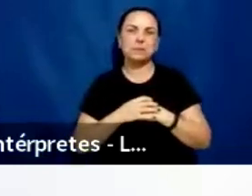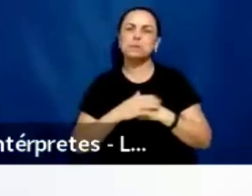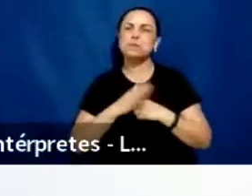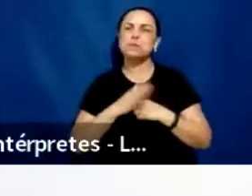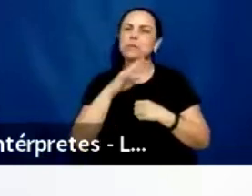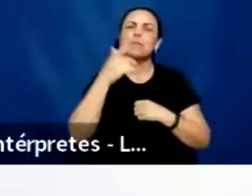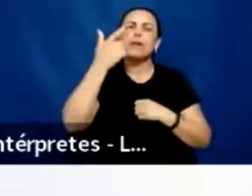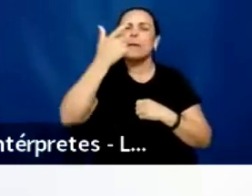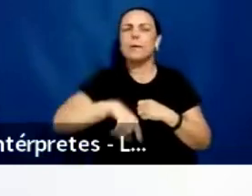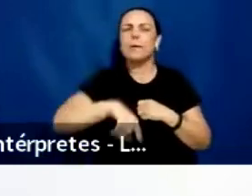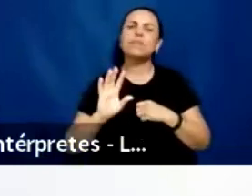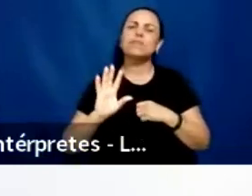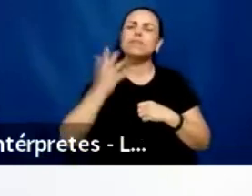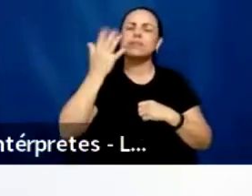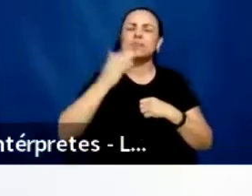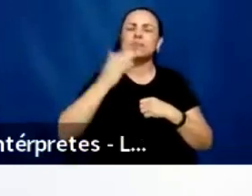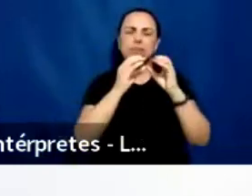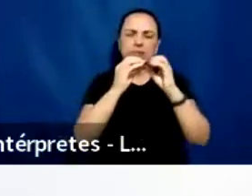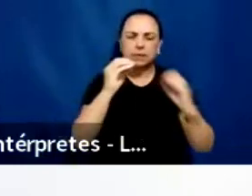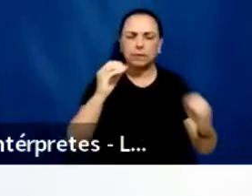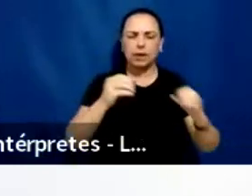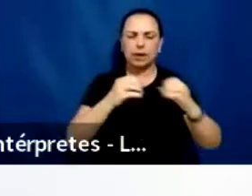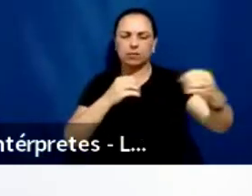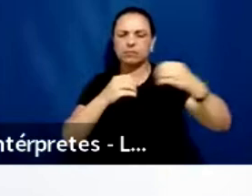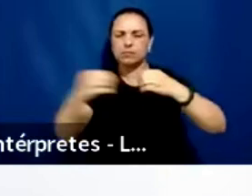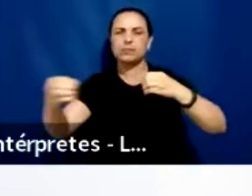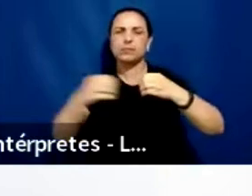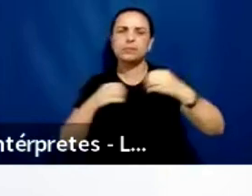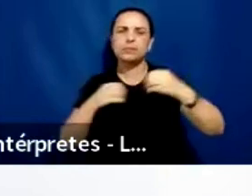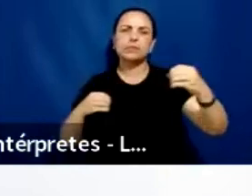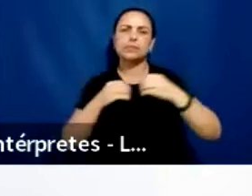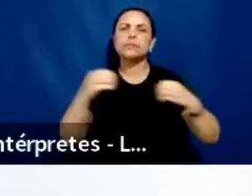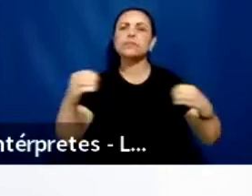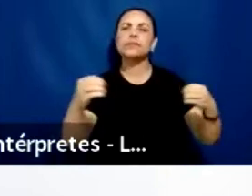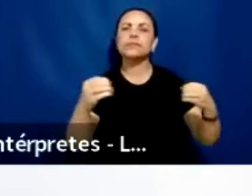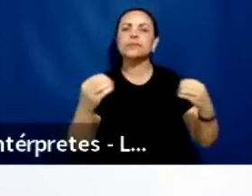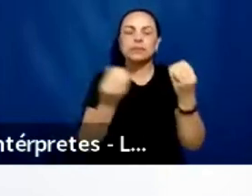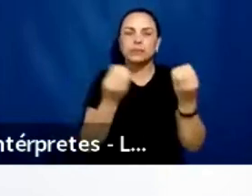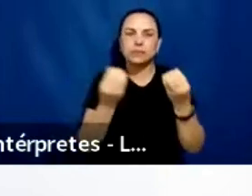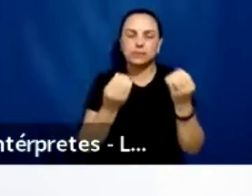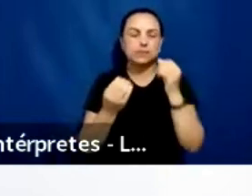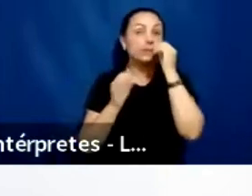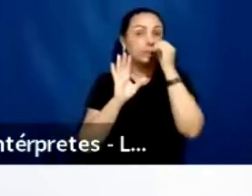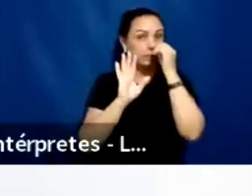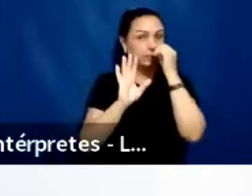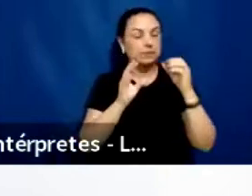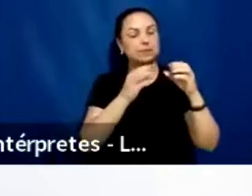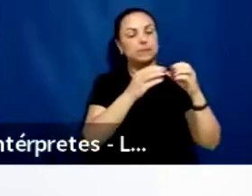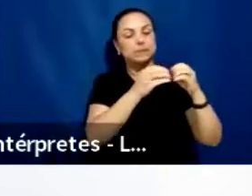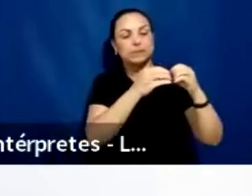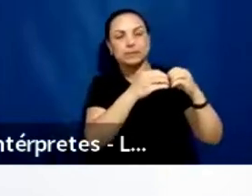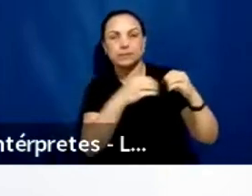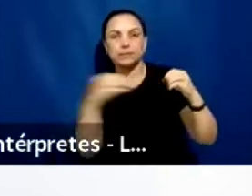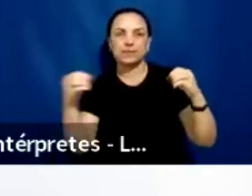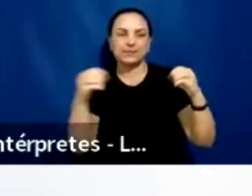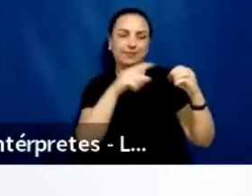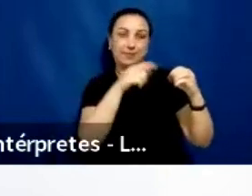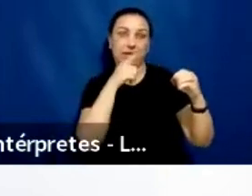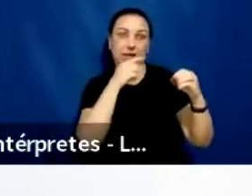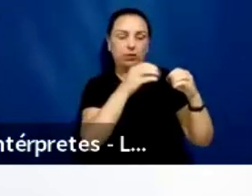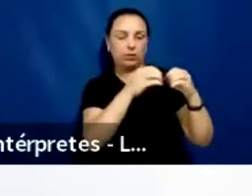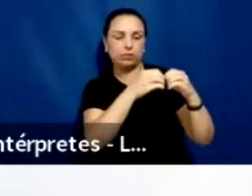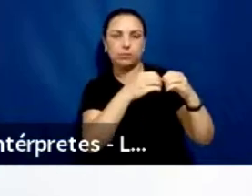hidrólise. O que que acontece? Esses íons, os minerais encontrados na água, vão reagir com